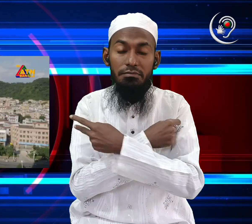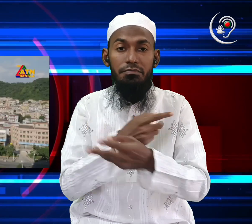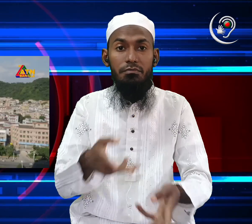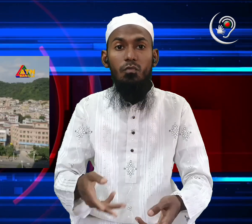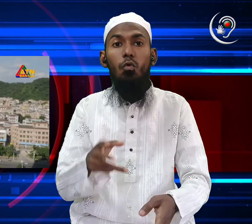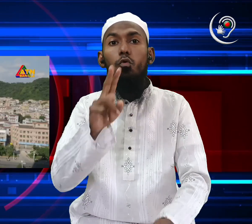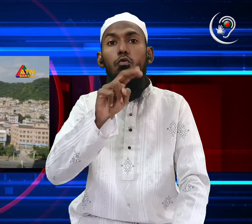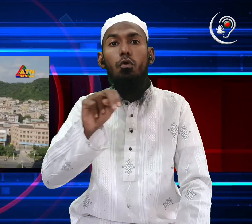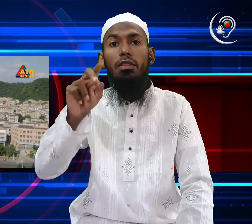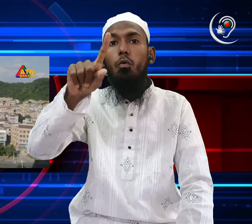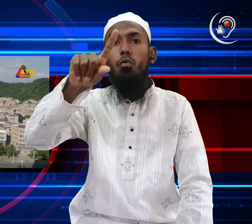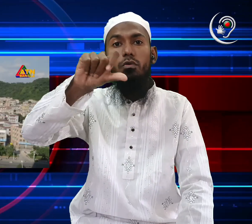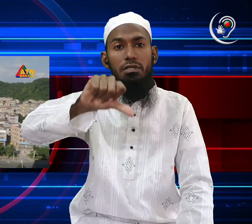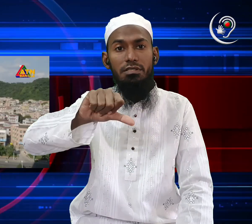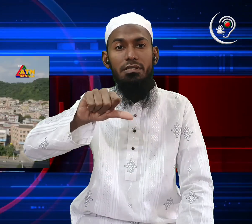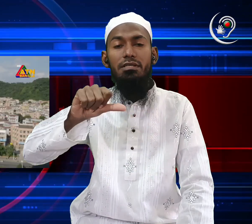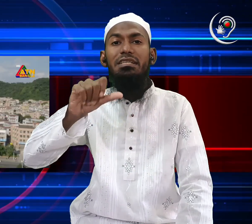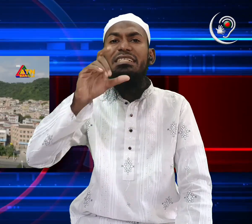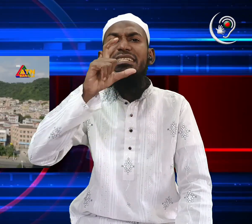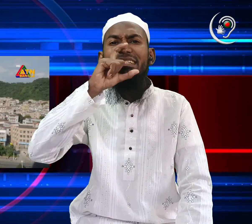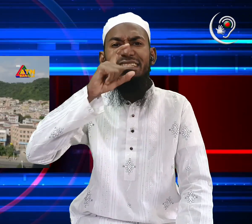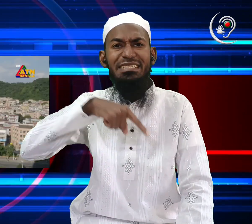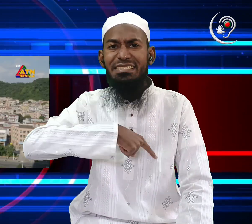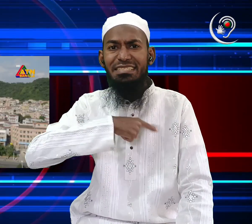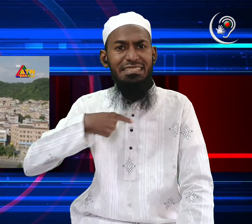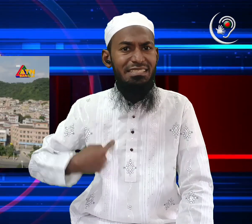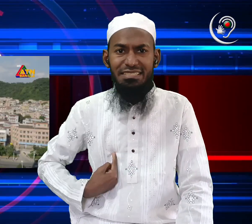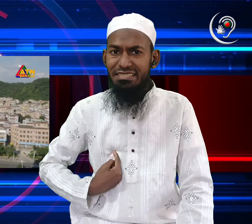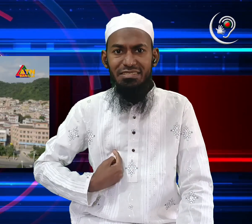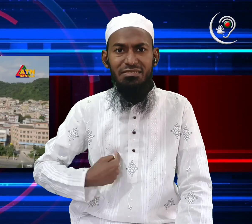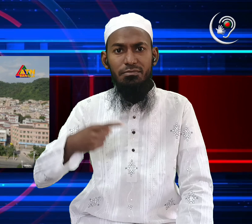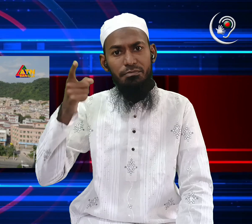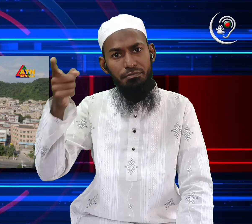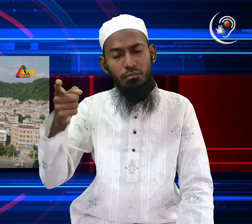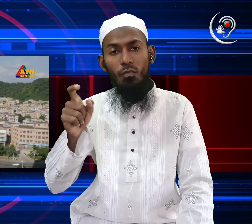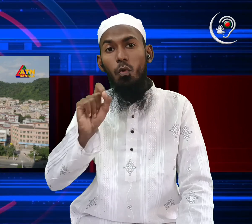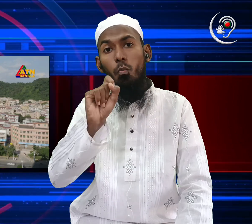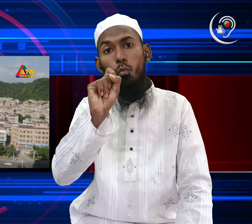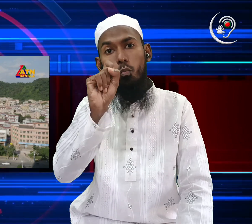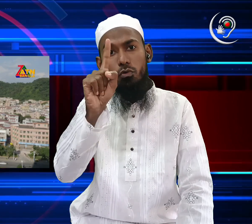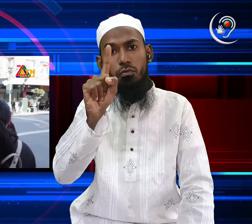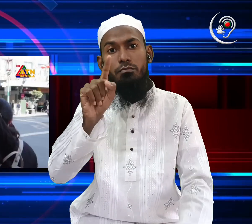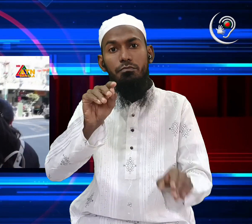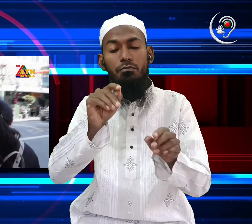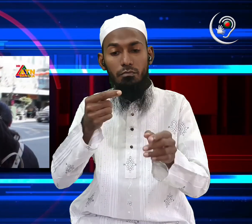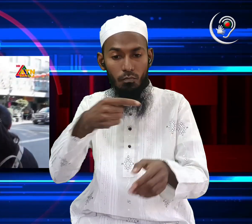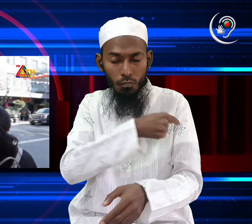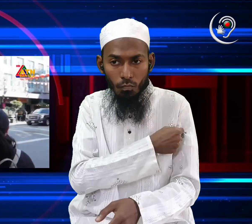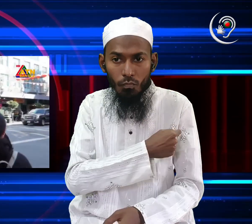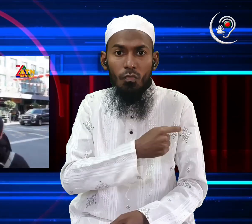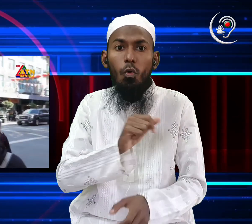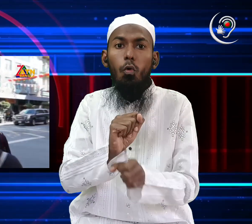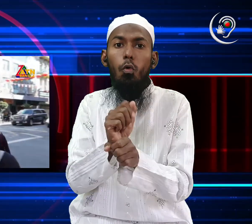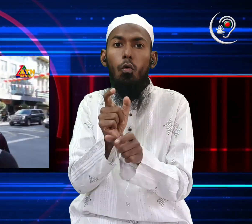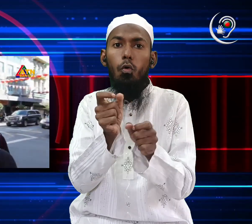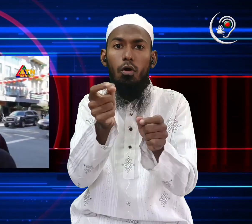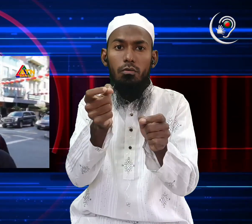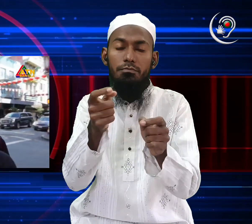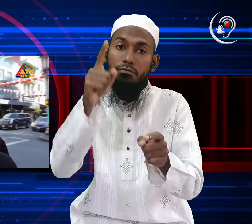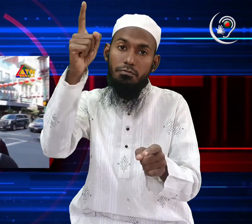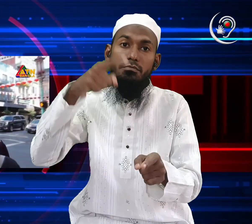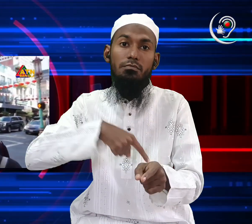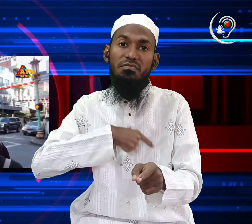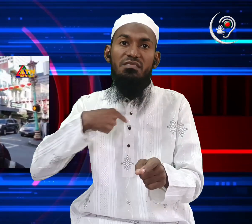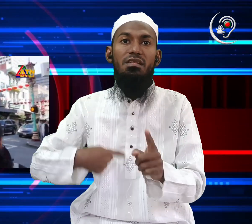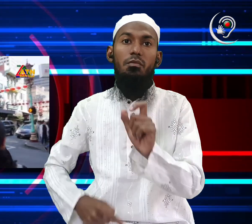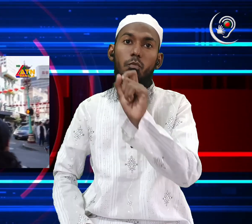২০১৯ সালের ডিসেম্বরে চীনের হুবেই প্রদেশের উহান শহরে বিশ্বের প্রথম করোনায় আক্রান্ত রোগী শনাক্ত হয়। করোনায় প্রথম মৃত্যুর ঘটনাও ঘটেছিল